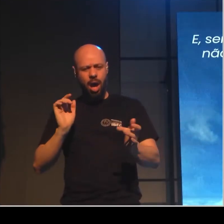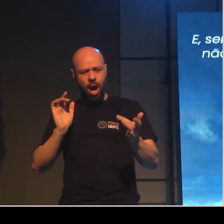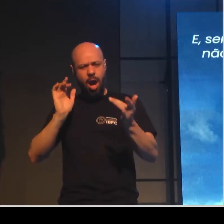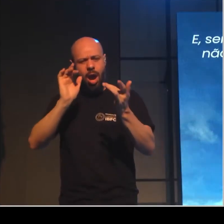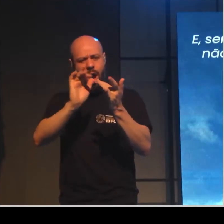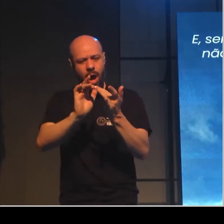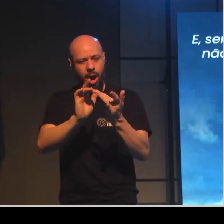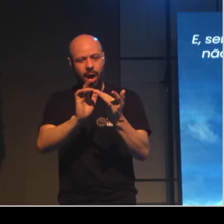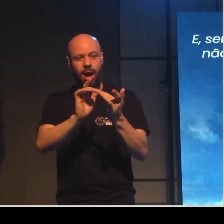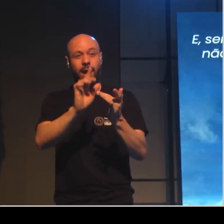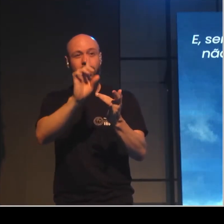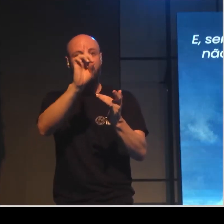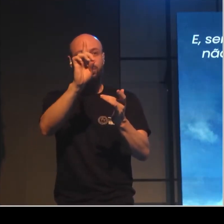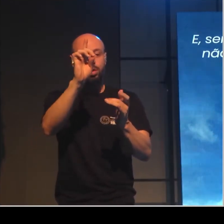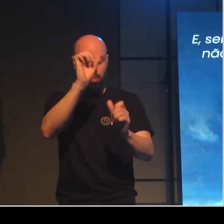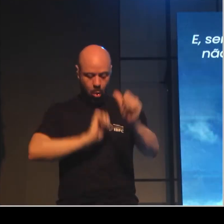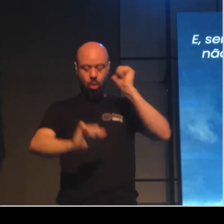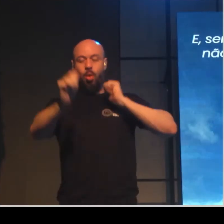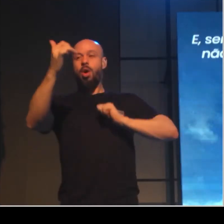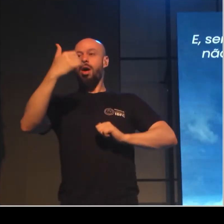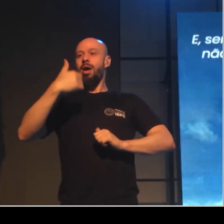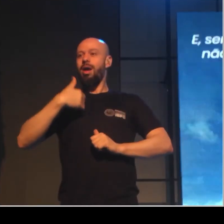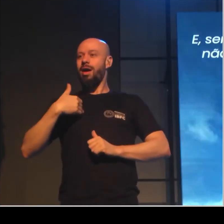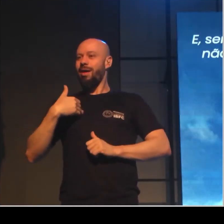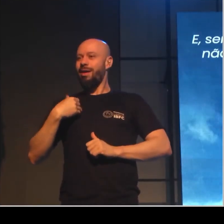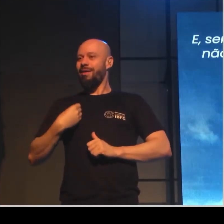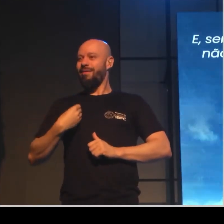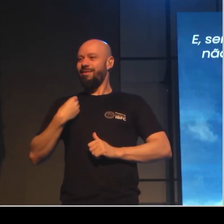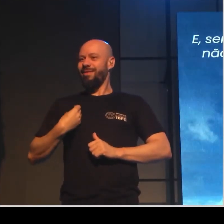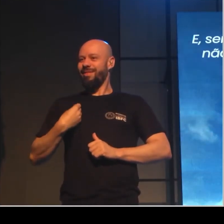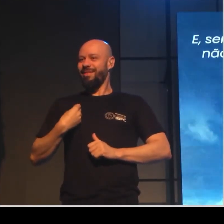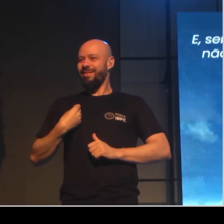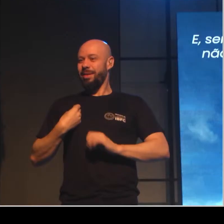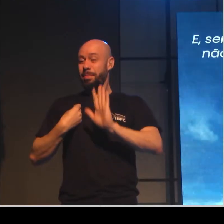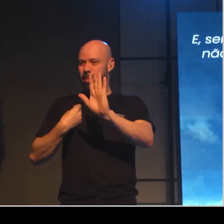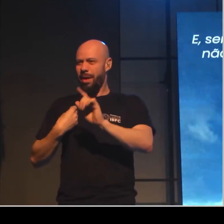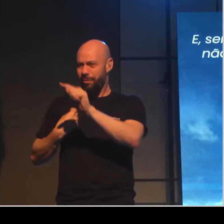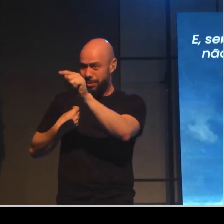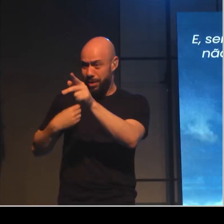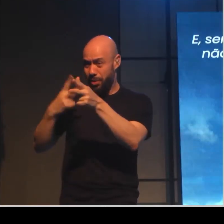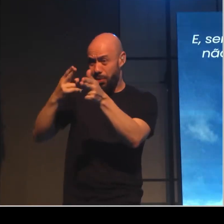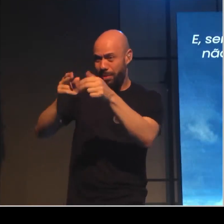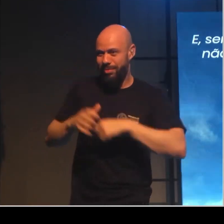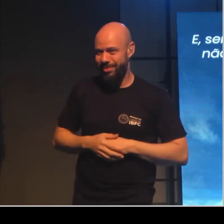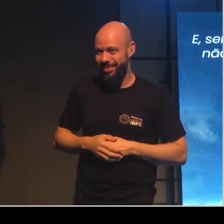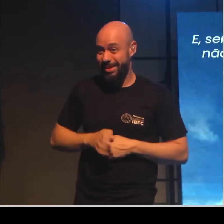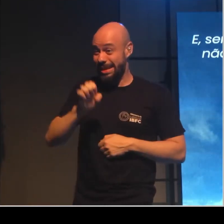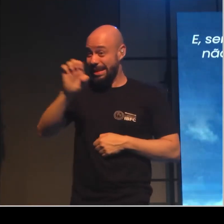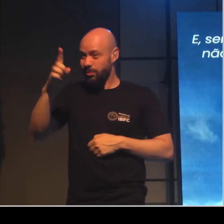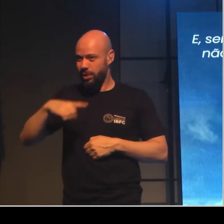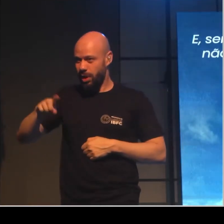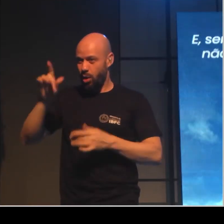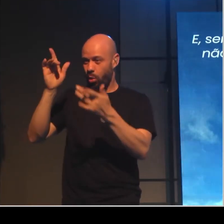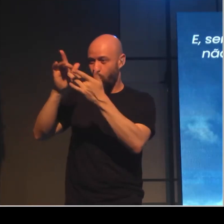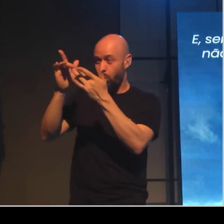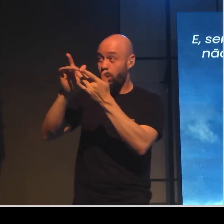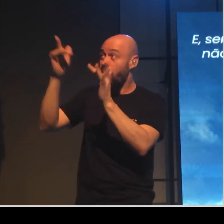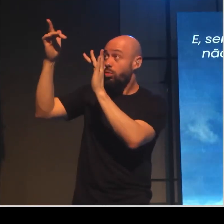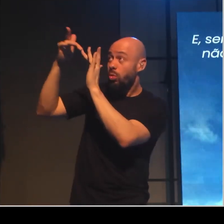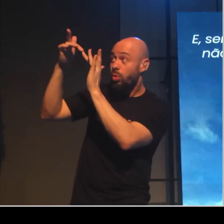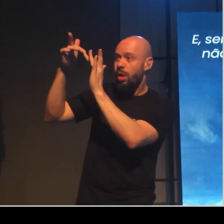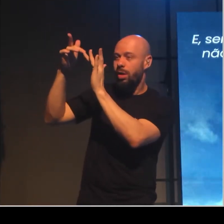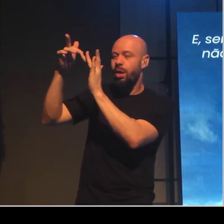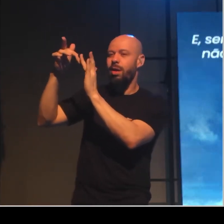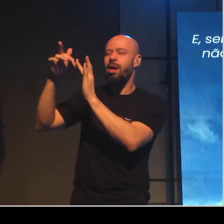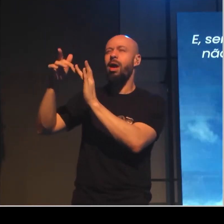você encontra Jesus na sua vida, isso muda a maneira como você anda, isso muda a maneira como você